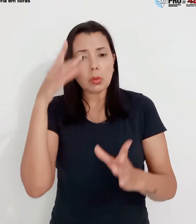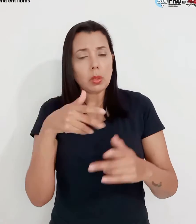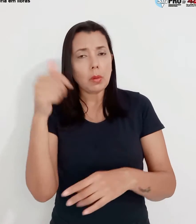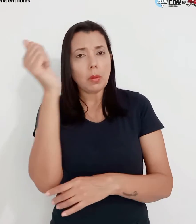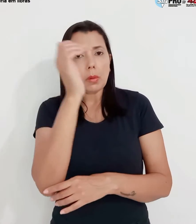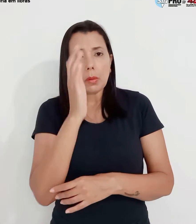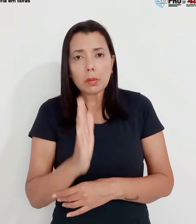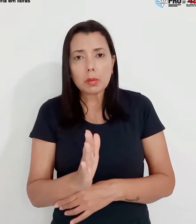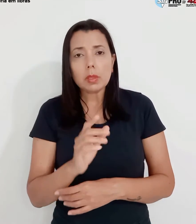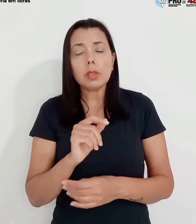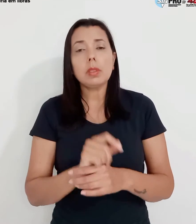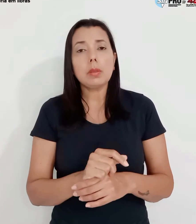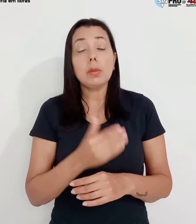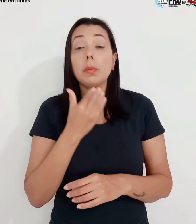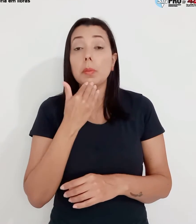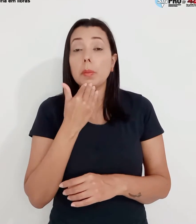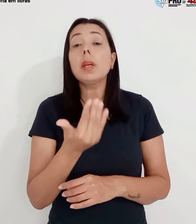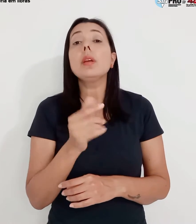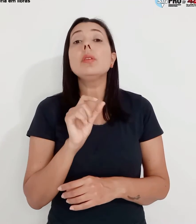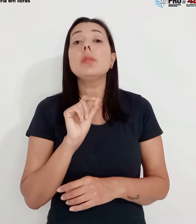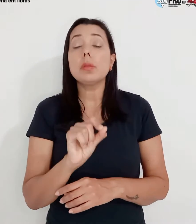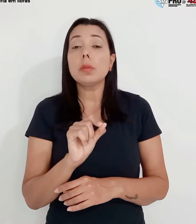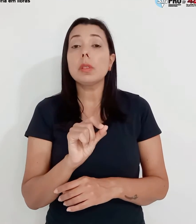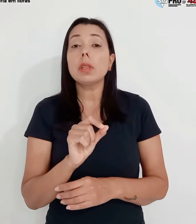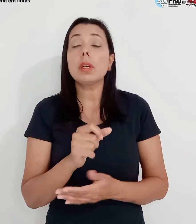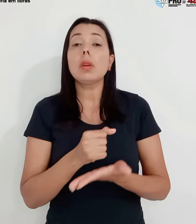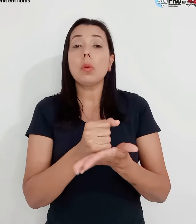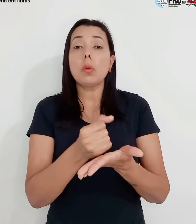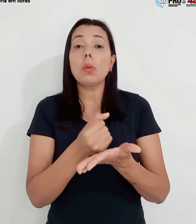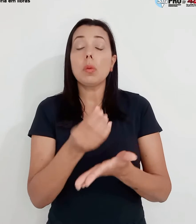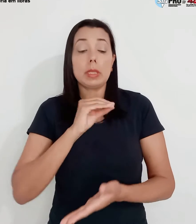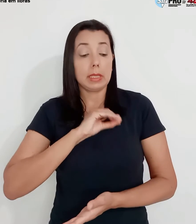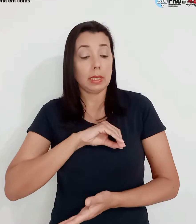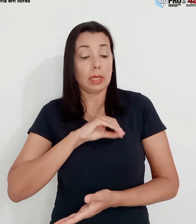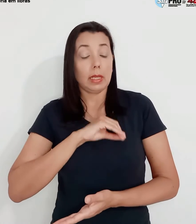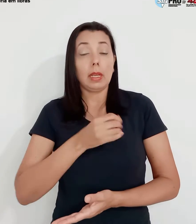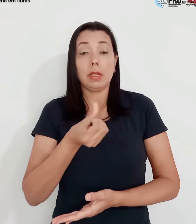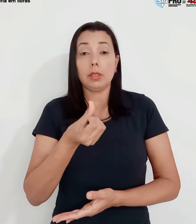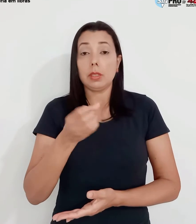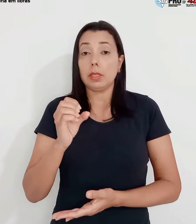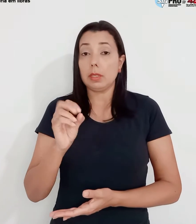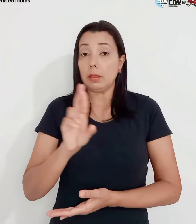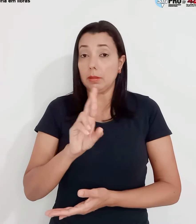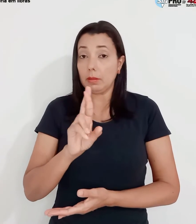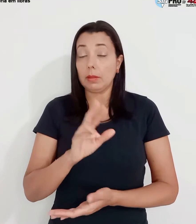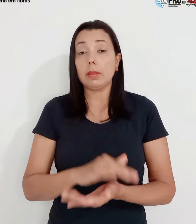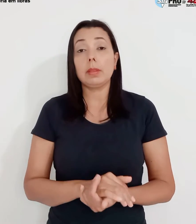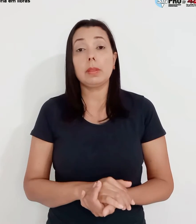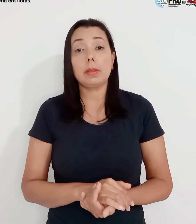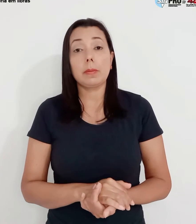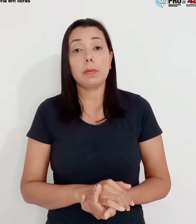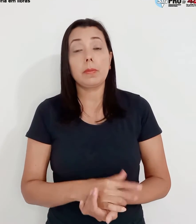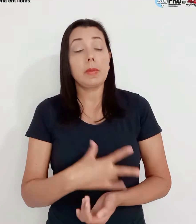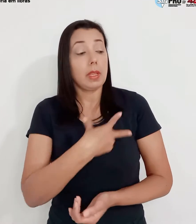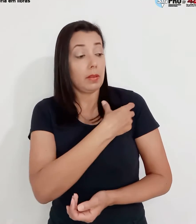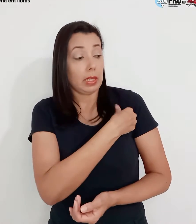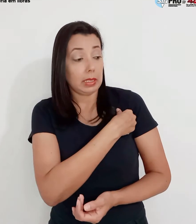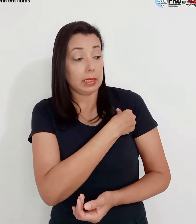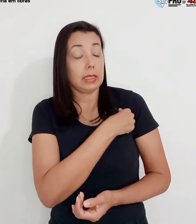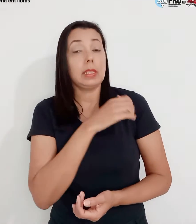Brasil, reivindica o auxílio emergencial de 600 reais, vacina já